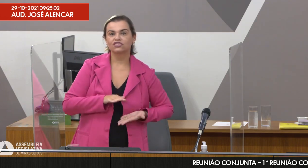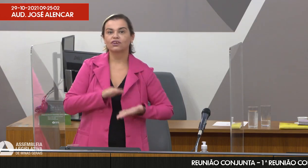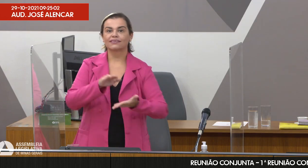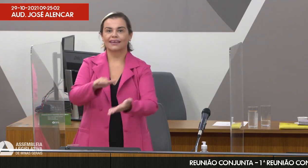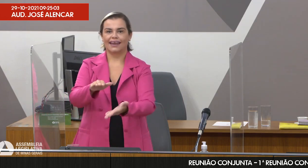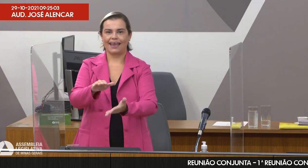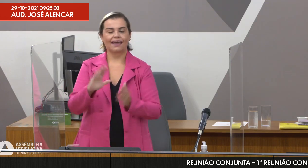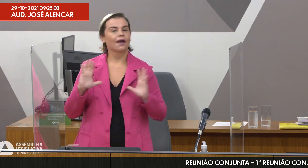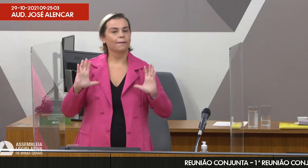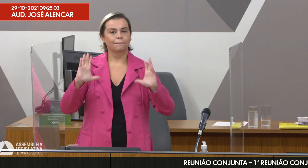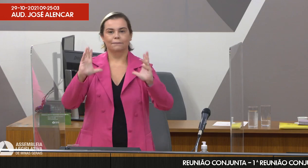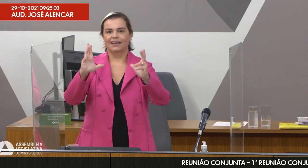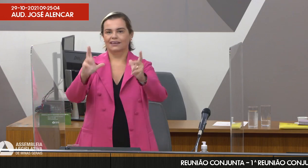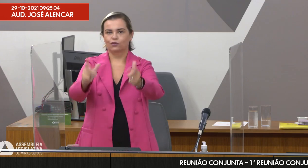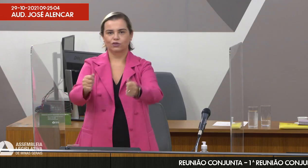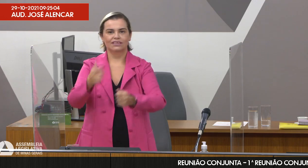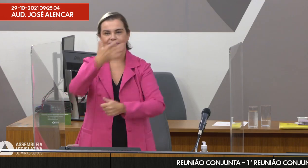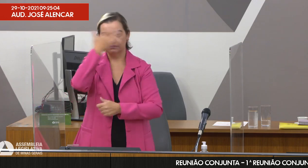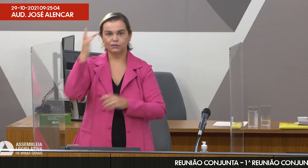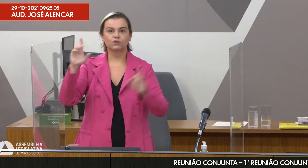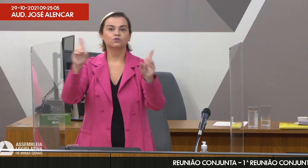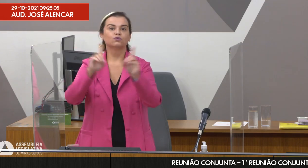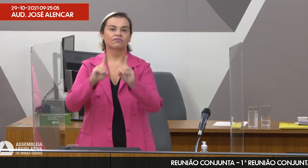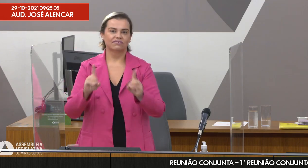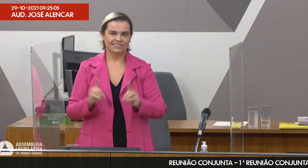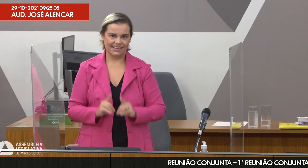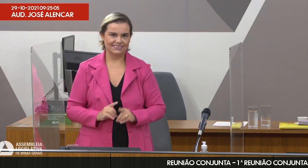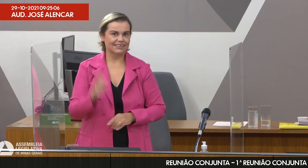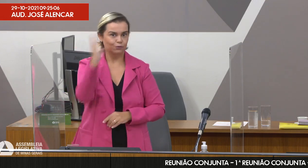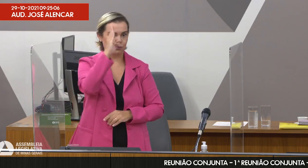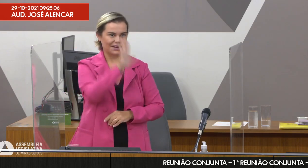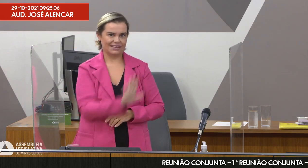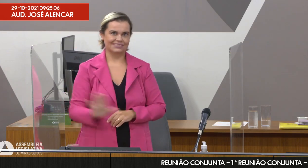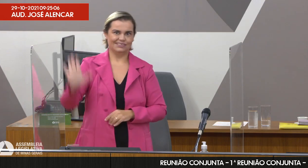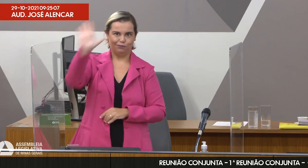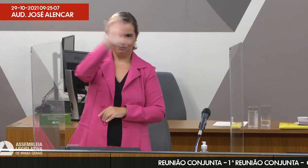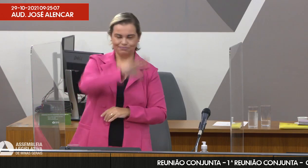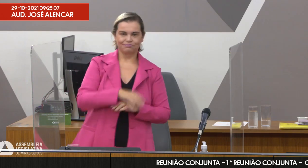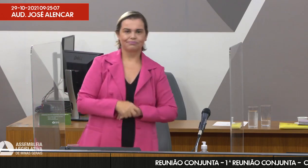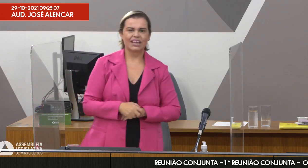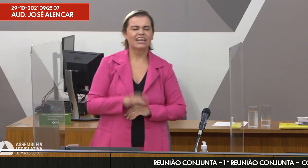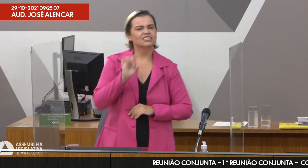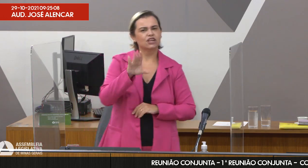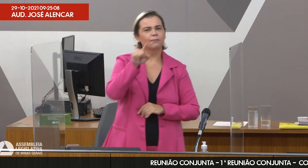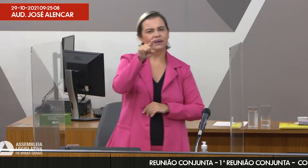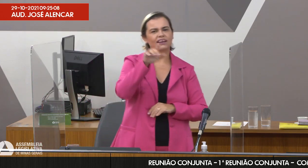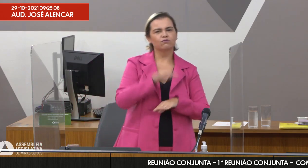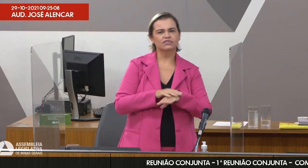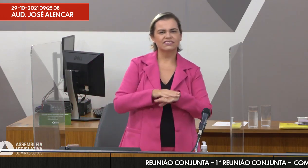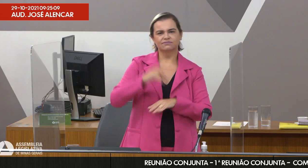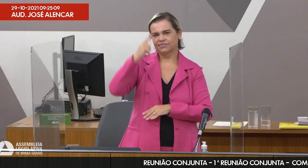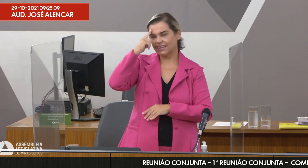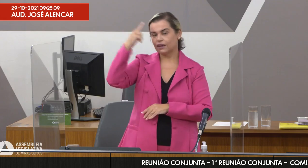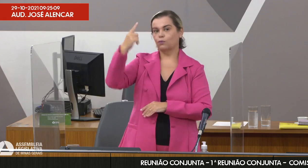que, nesse momento, o governo Bolsonaro tem o compromisso de realizar a entrega para a